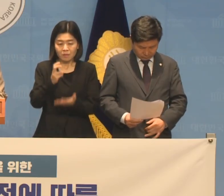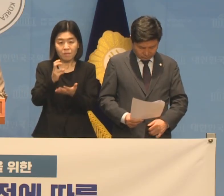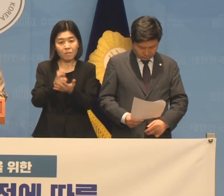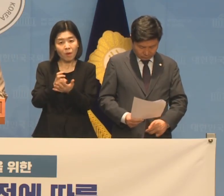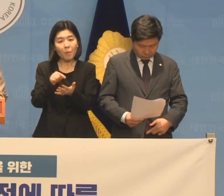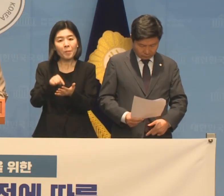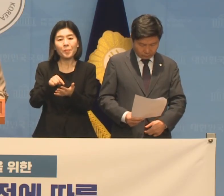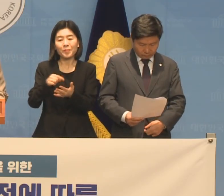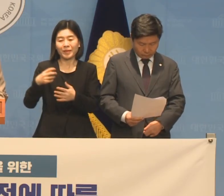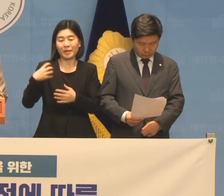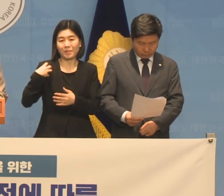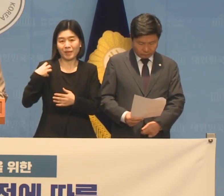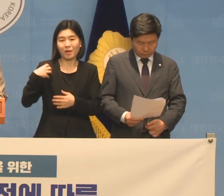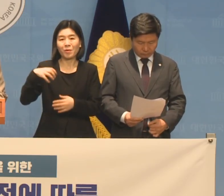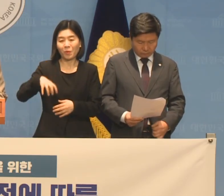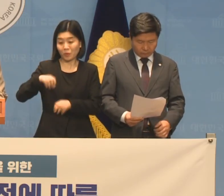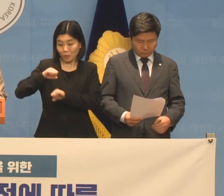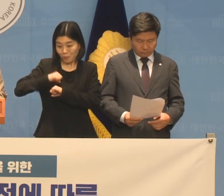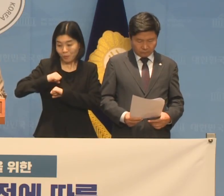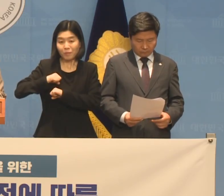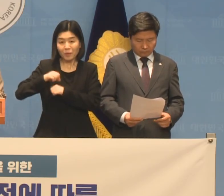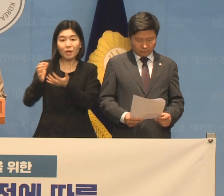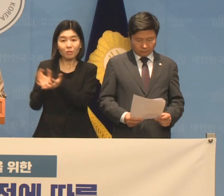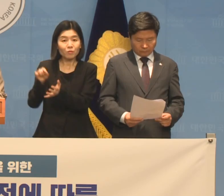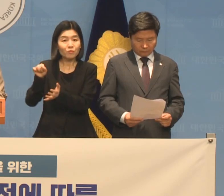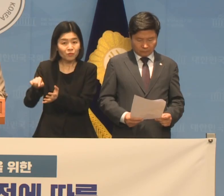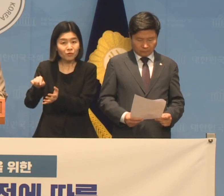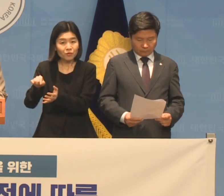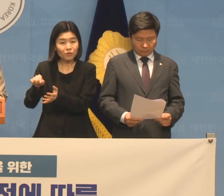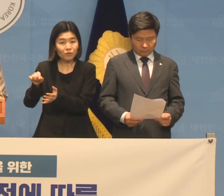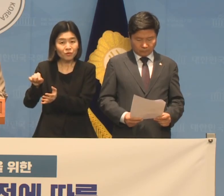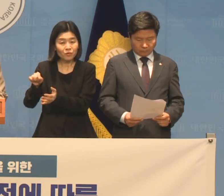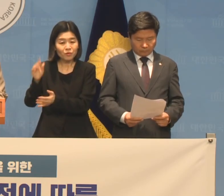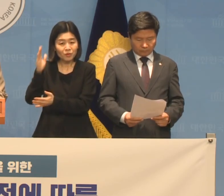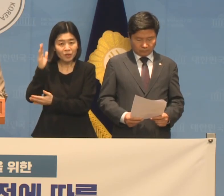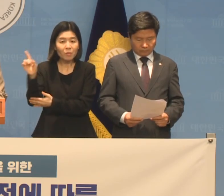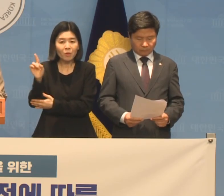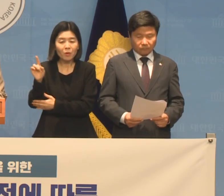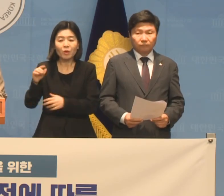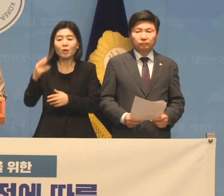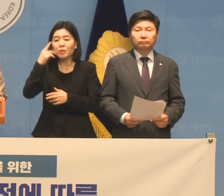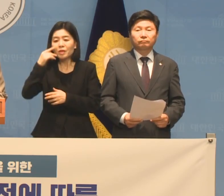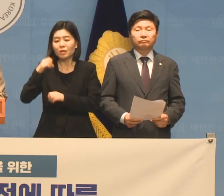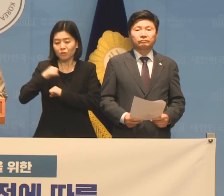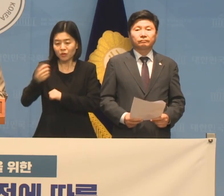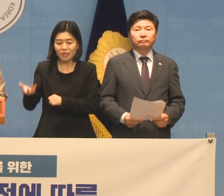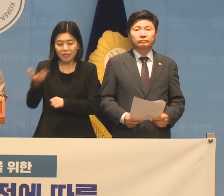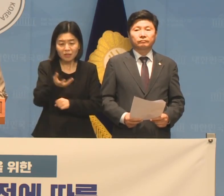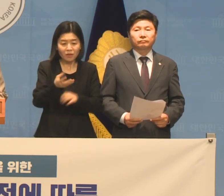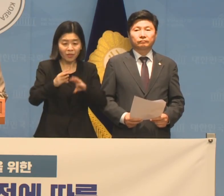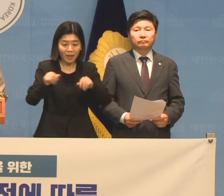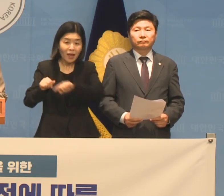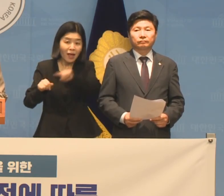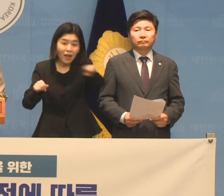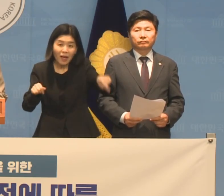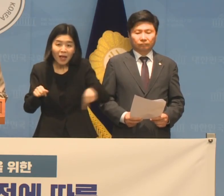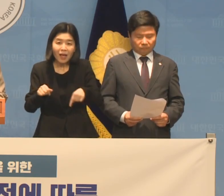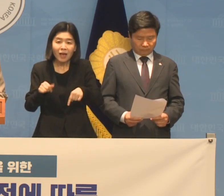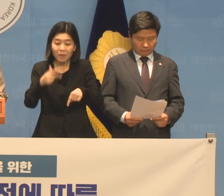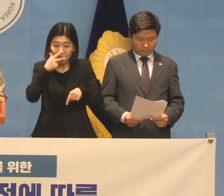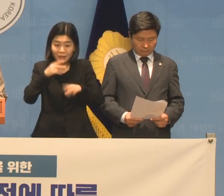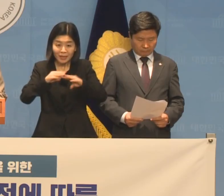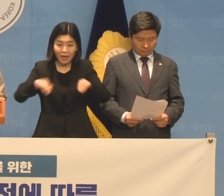소관 부처인 국방부는 현재 이전 미군 부지의 환경 정화